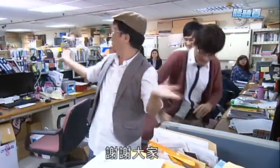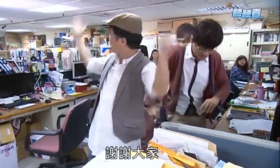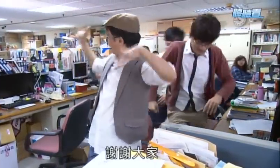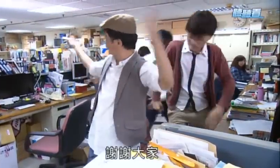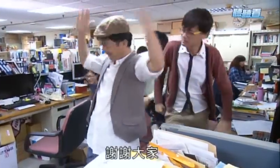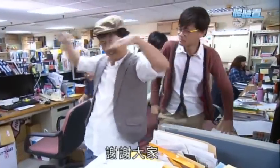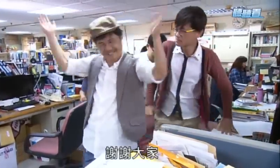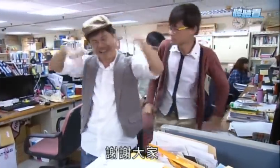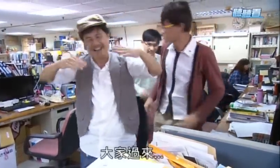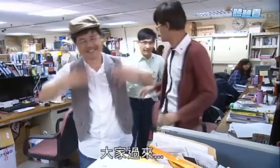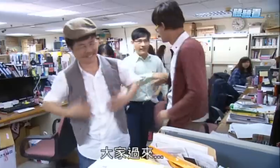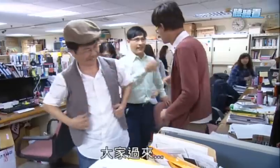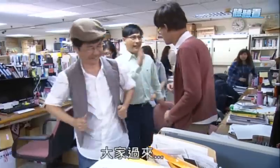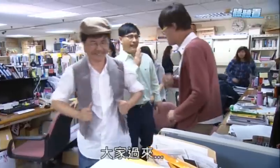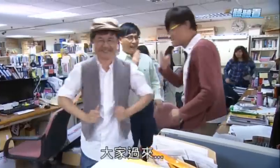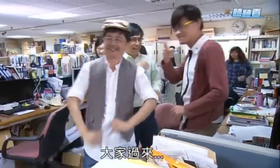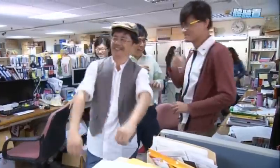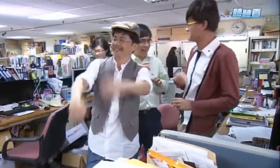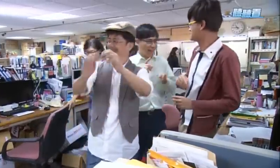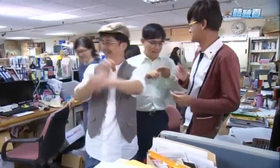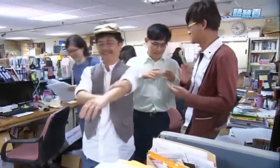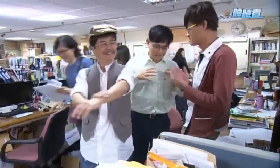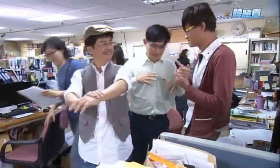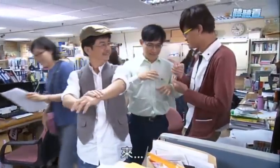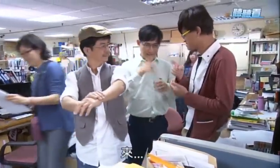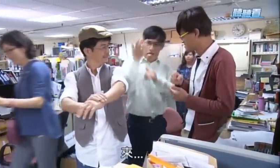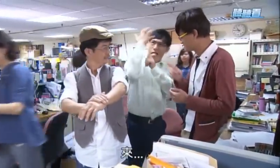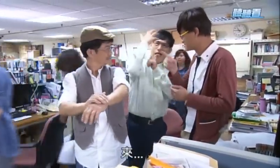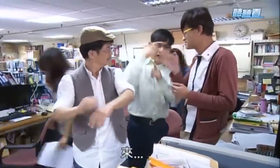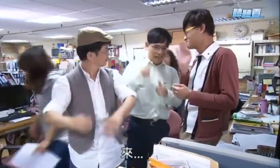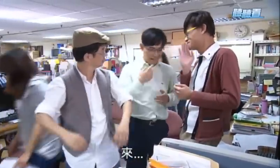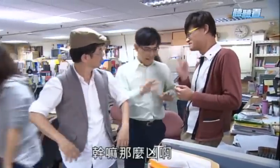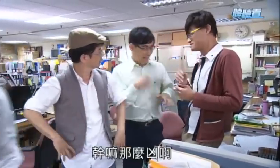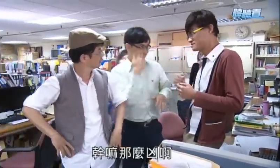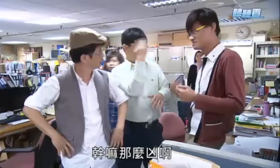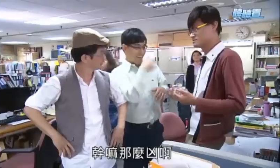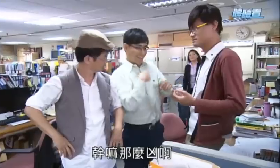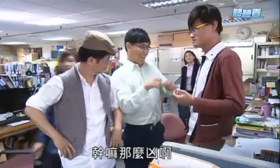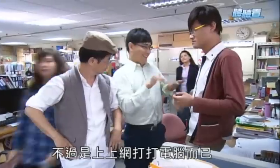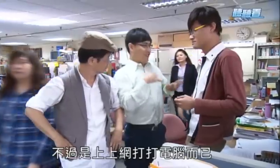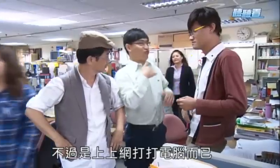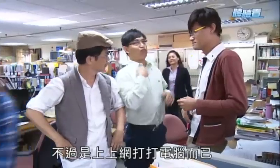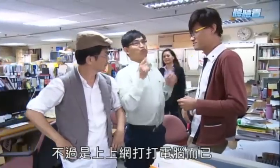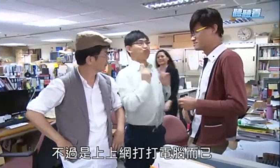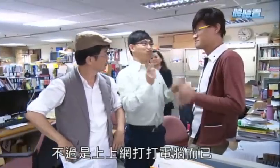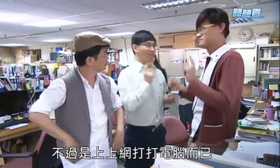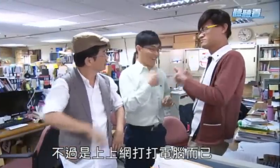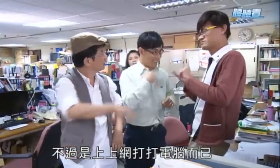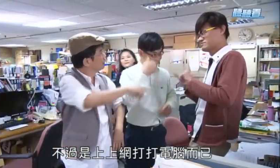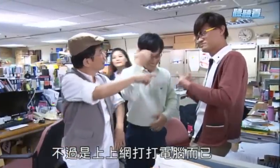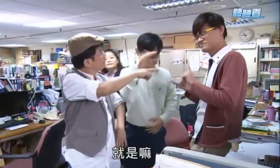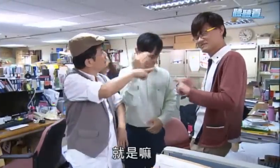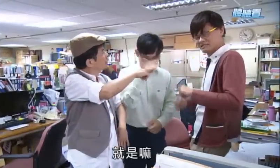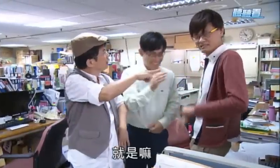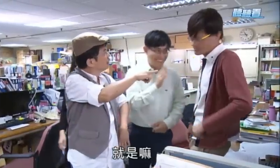谢谢大家，大家过来，过来，过来，过来。哎，来来来，干嘛那么凶啊？不过是上上网，打打电脑而已啊。